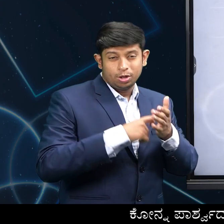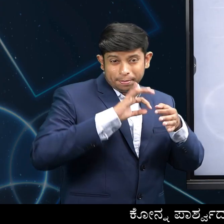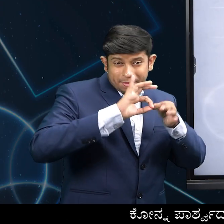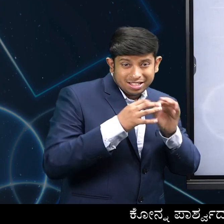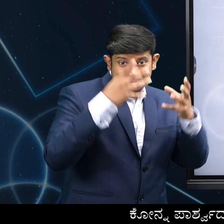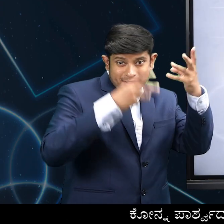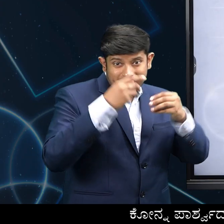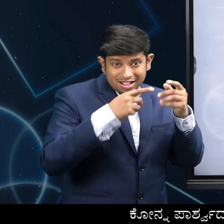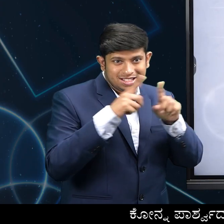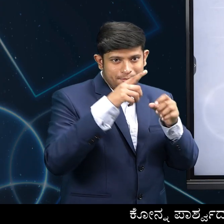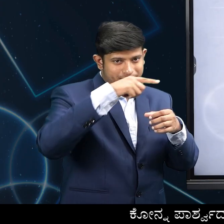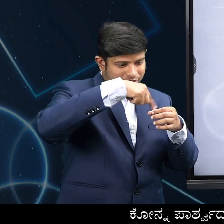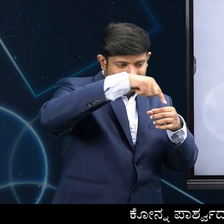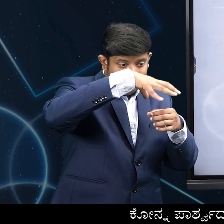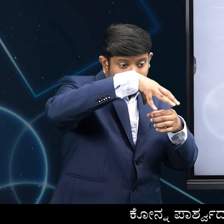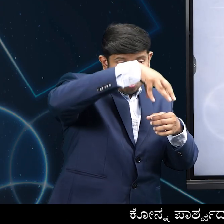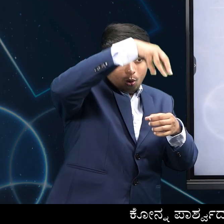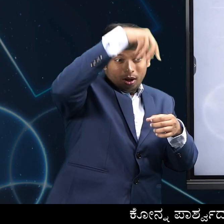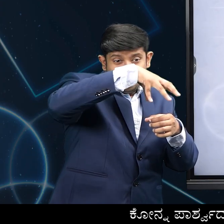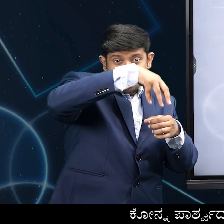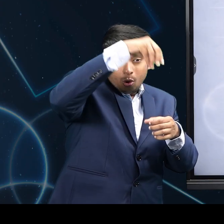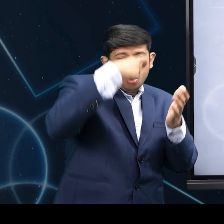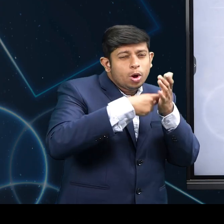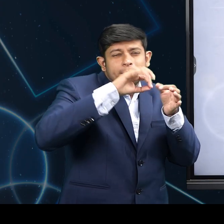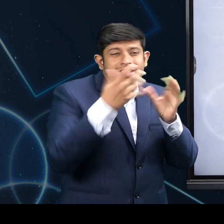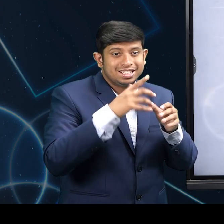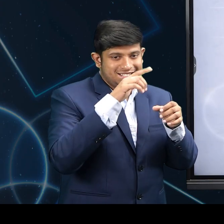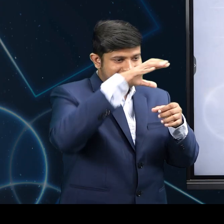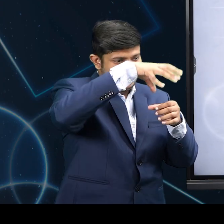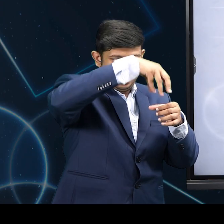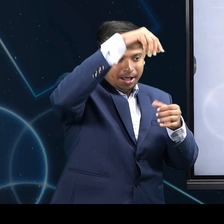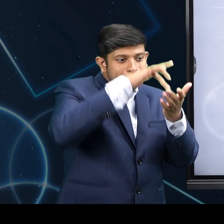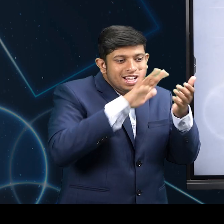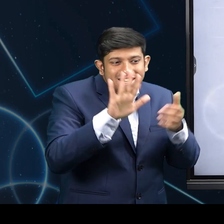ಕೋನ್ನ ಪಾರ್ಶ್ವದ ಮೇಲೆ ವಿಸ್ತೀರ್ಣವನ್ನ ಲೆಕ್ಕಾಚಾರ ಮಾಡುವ ಸೂತ್ರ ವಲಯದ ಪ್ರದೇಶ.